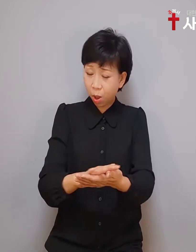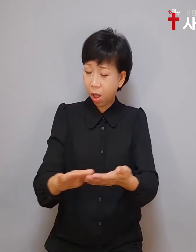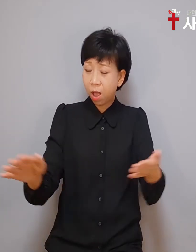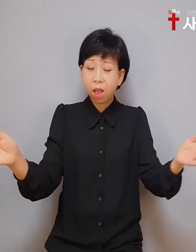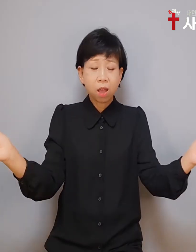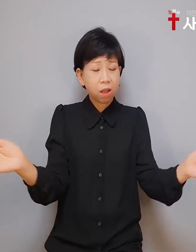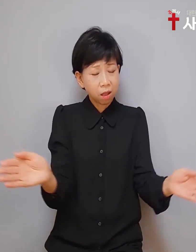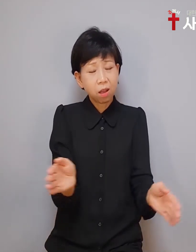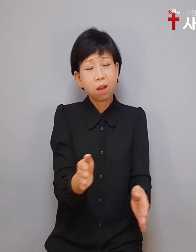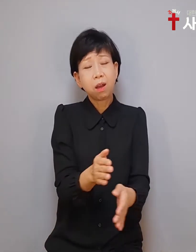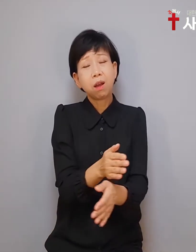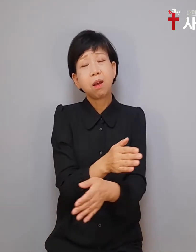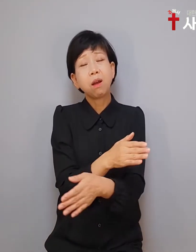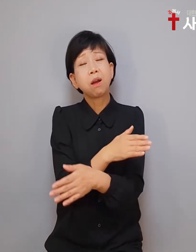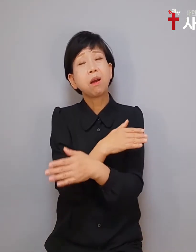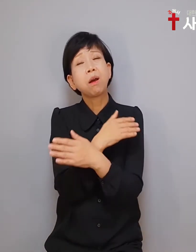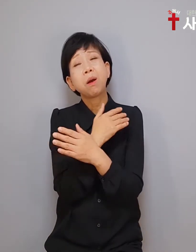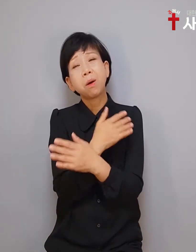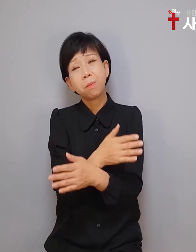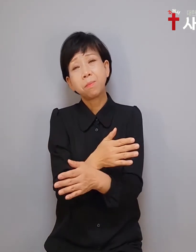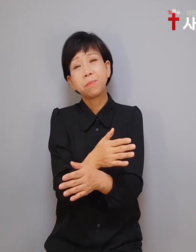평화